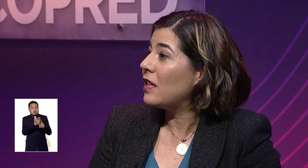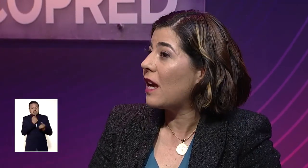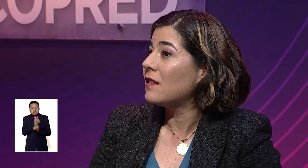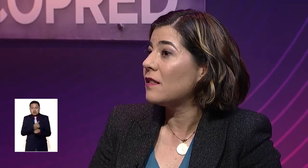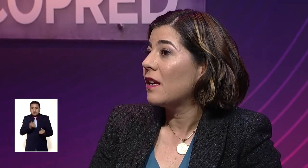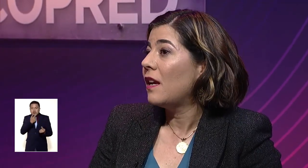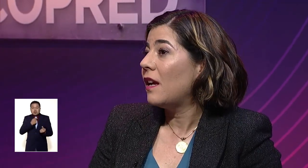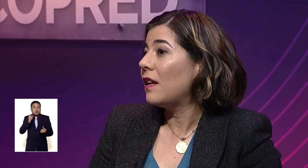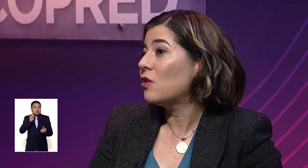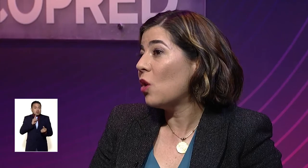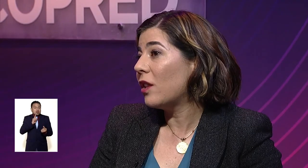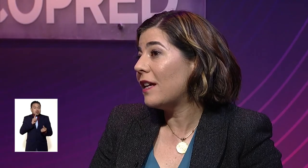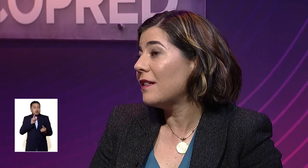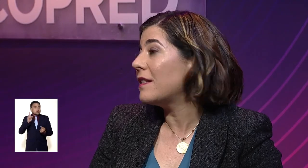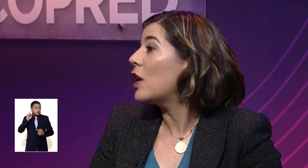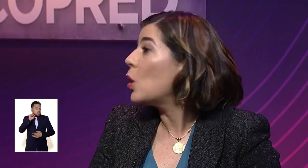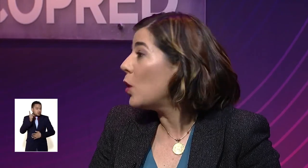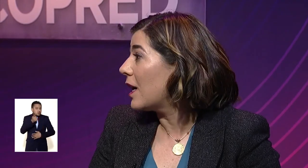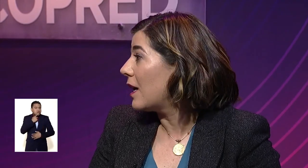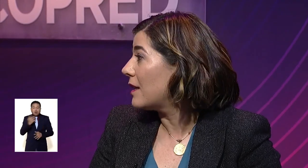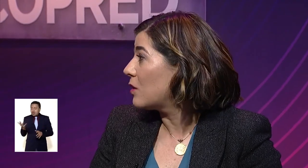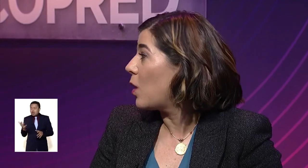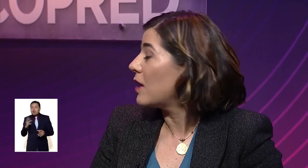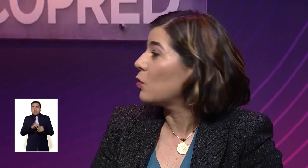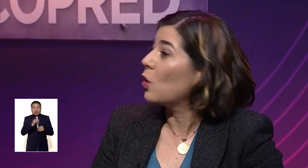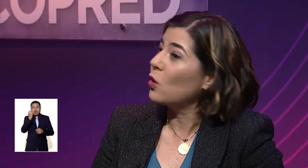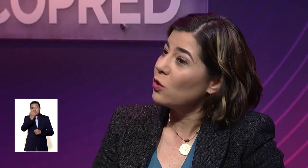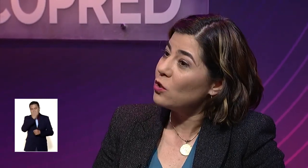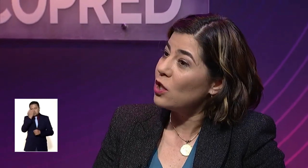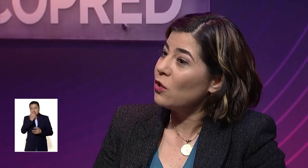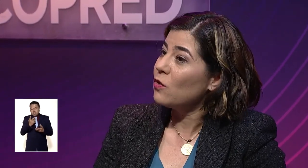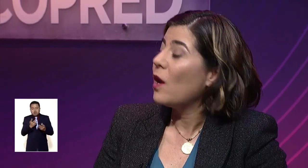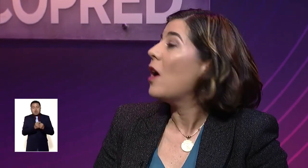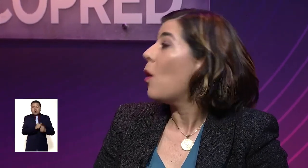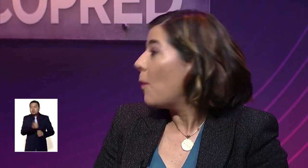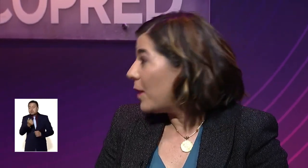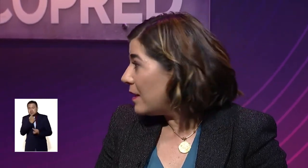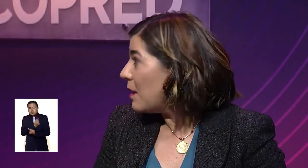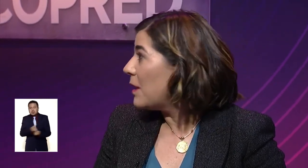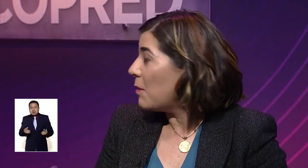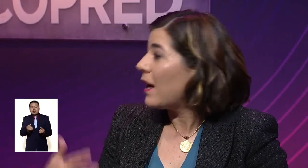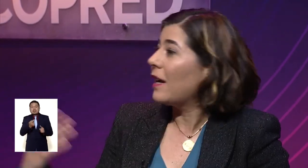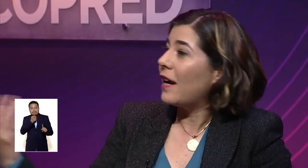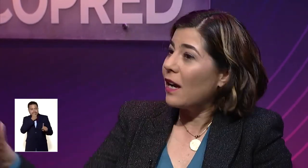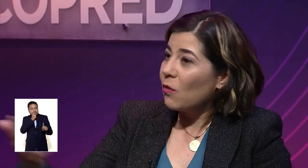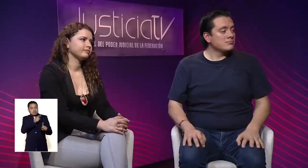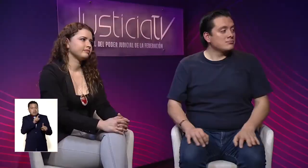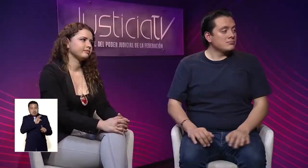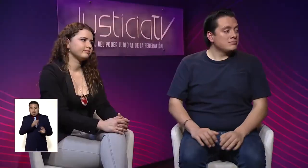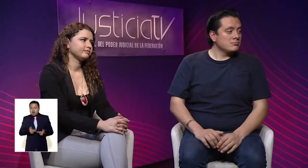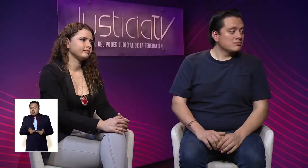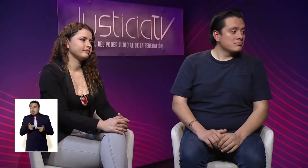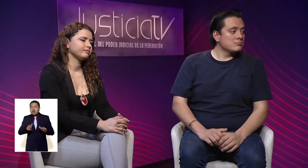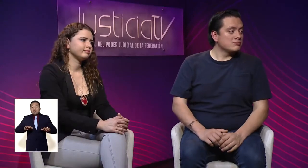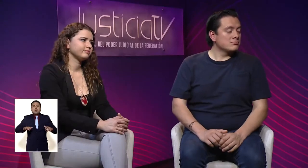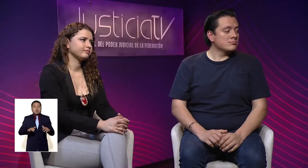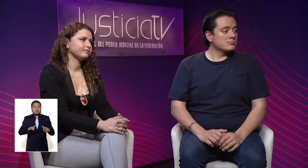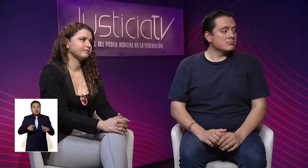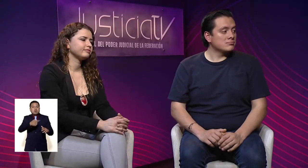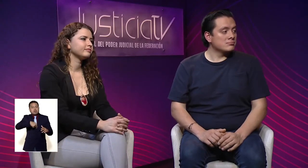niñas sordas se incluyan en las escuelas junto con otros niños, precisamente para generar una comunidad pues incluyente en